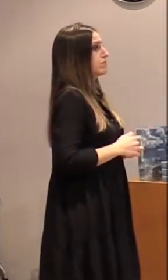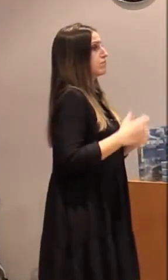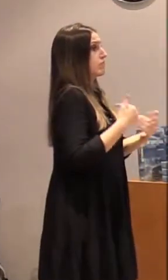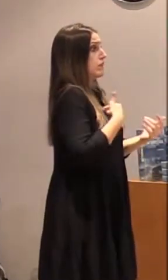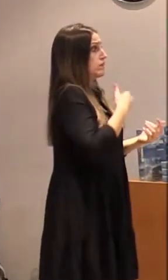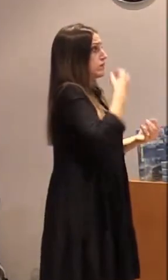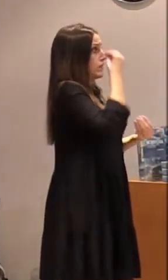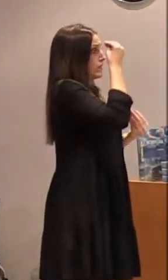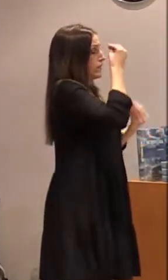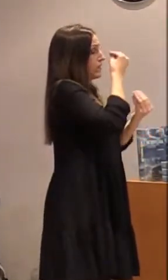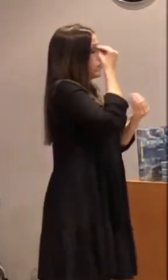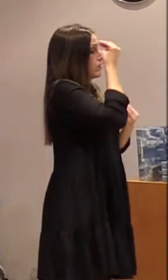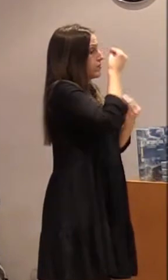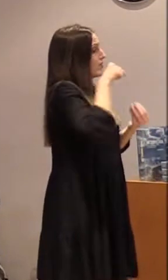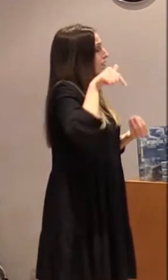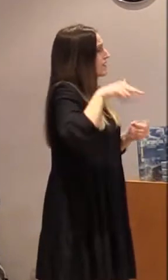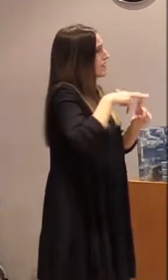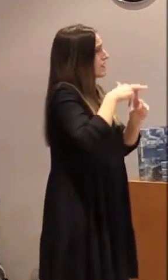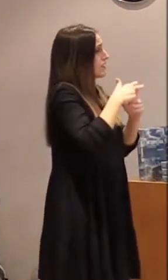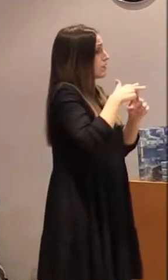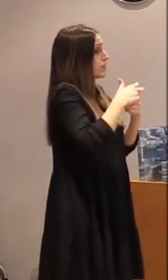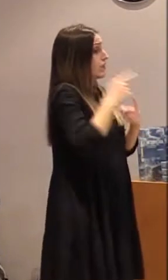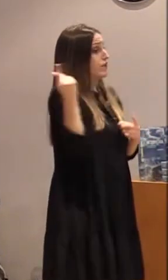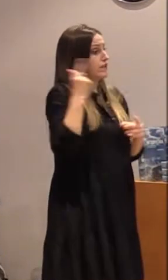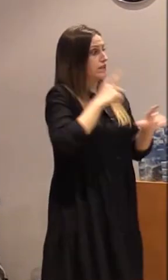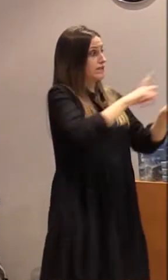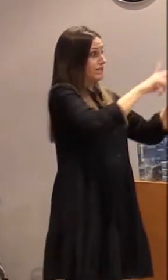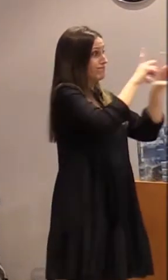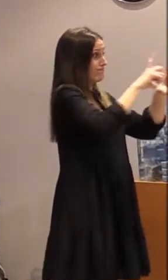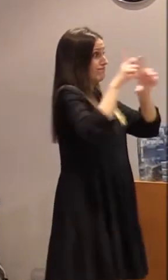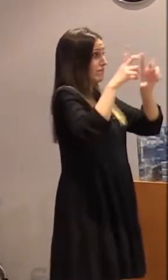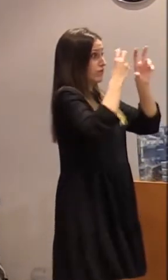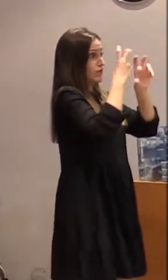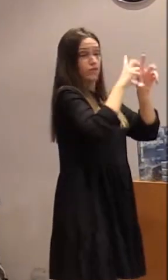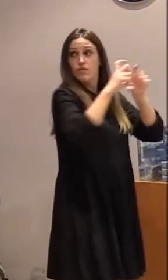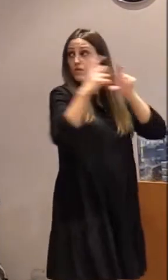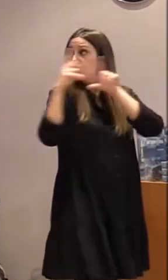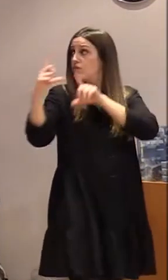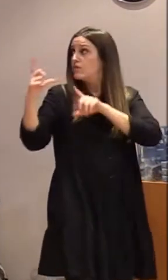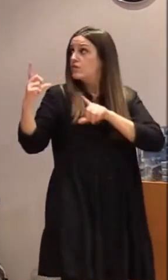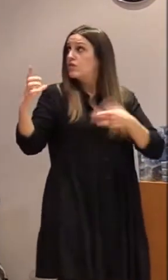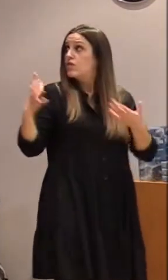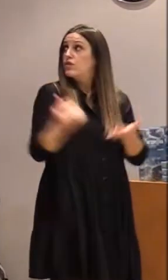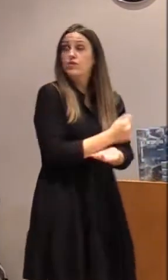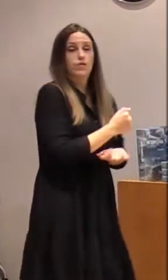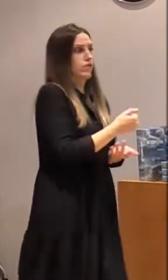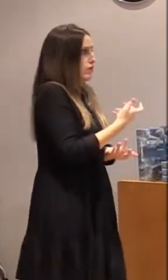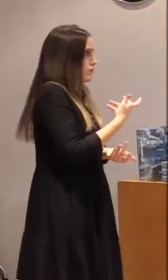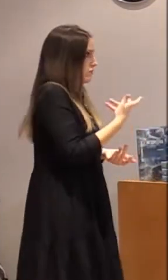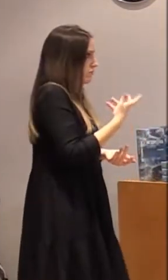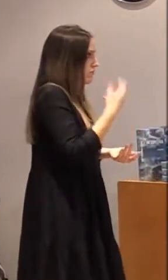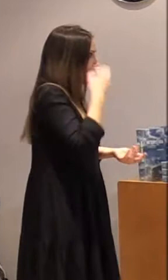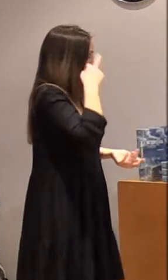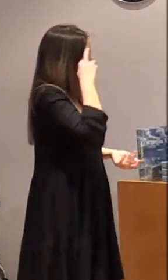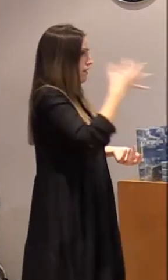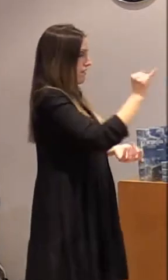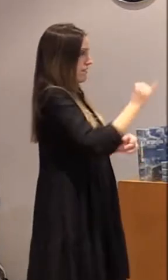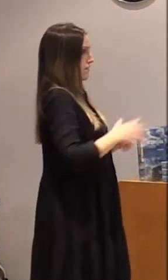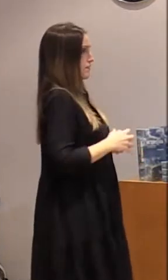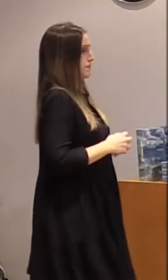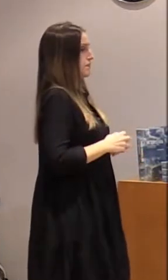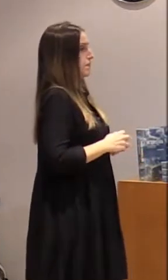que esta situación que reflejan esas dos fotos las habéis vivido todos en algún momento, y no os habéis